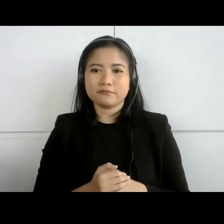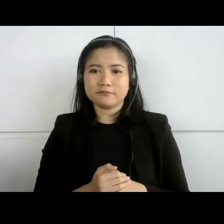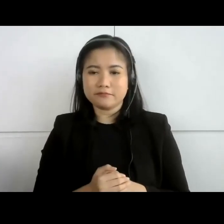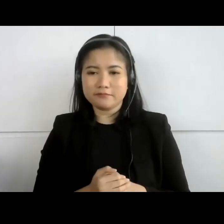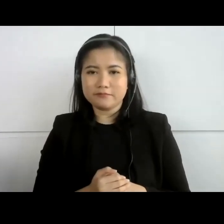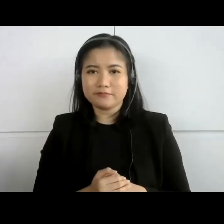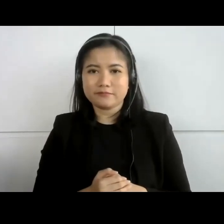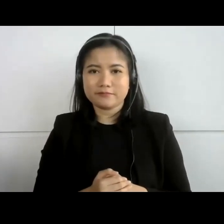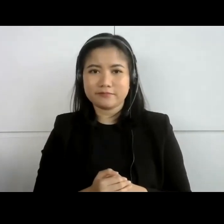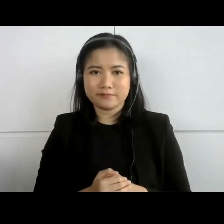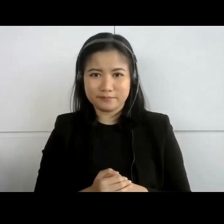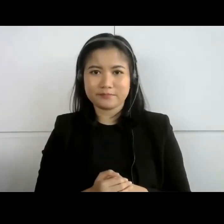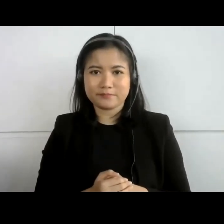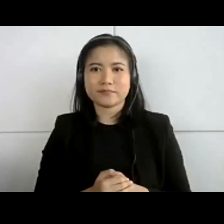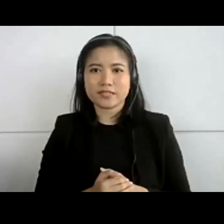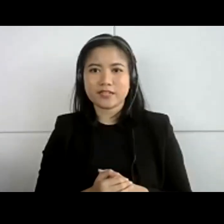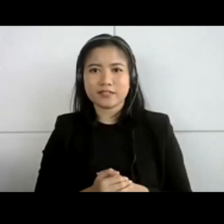ini.